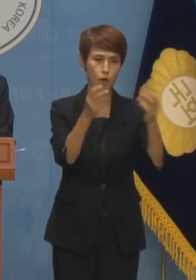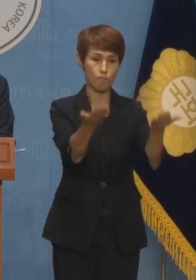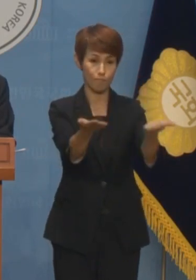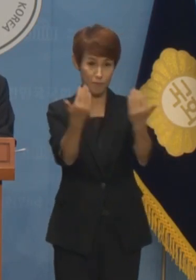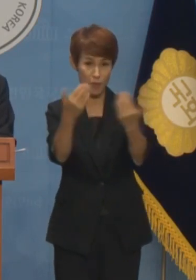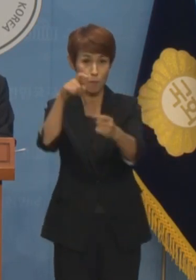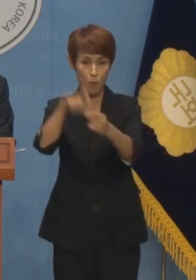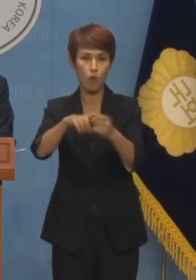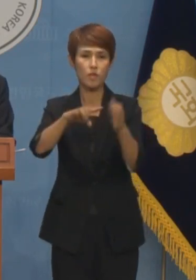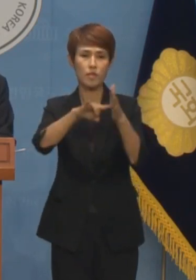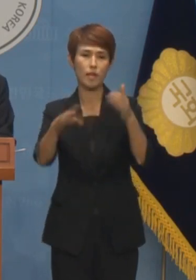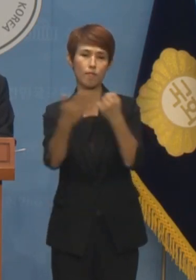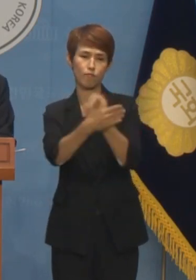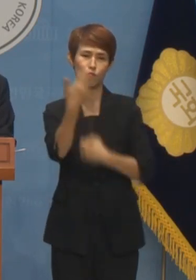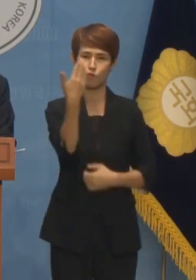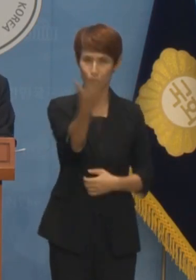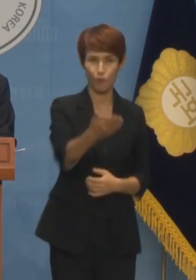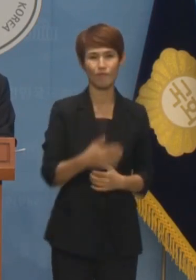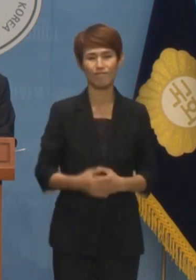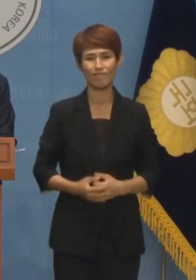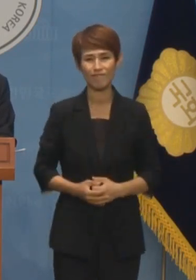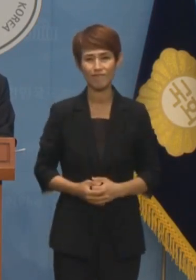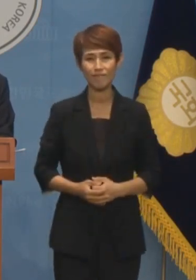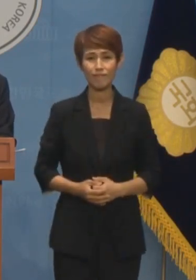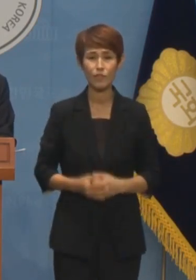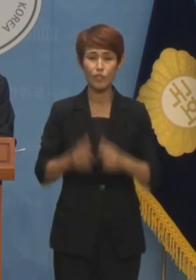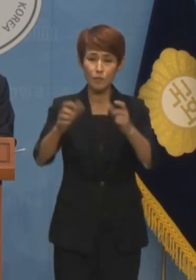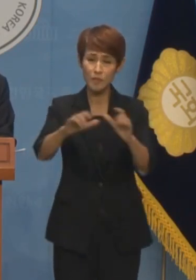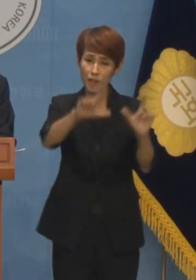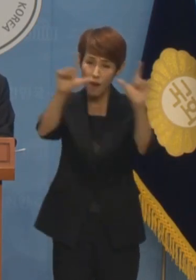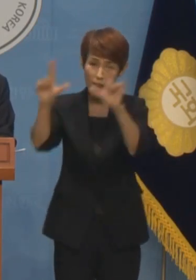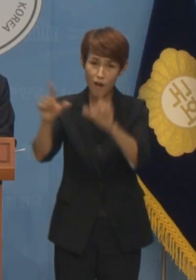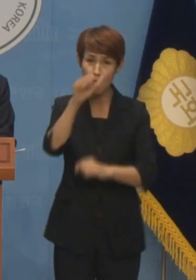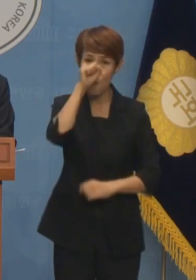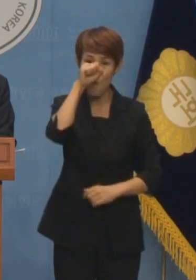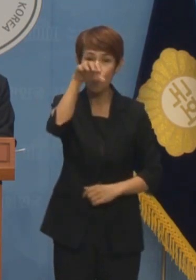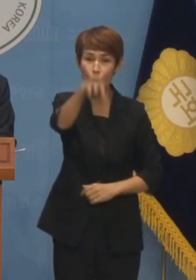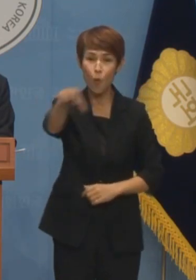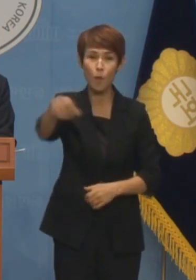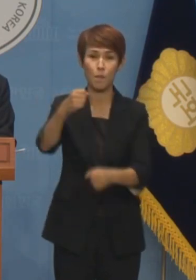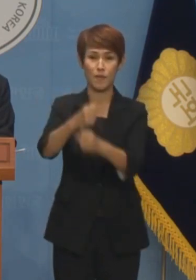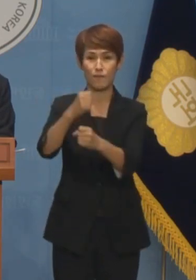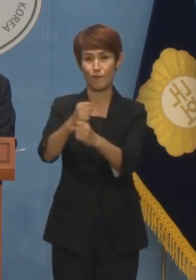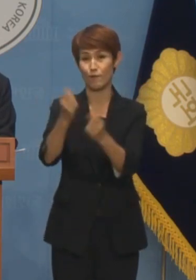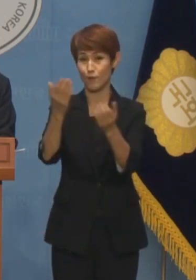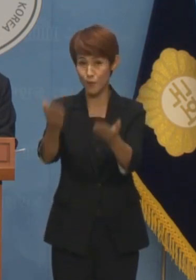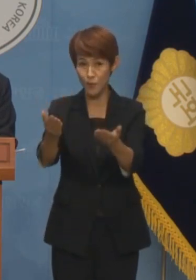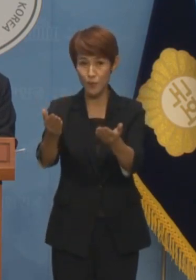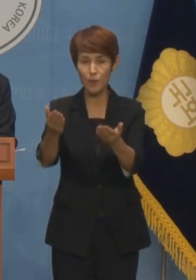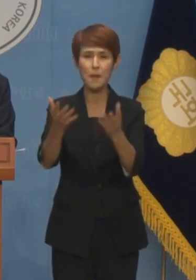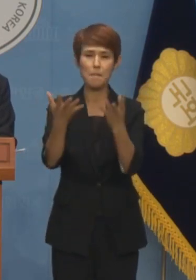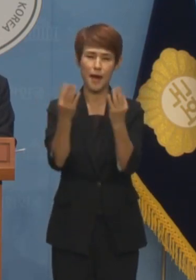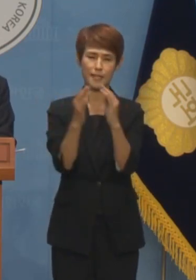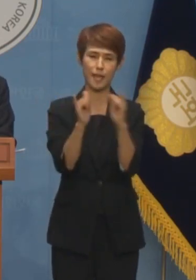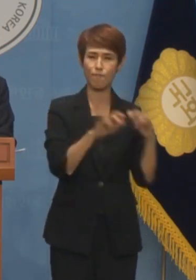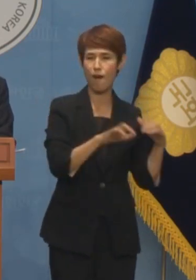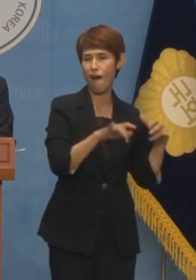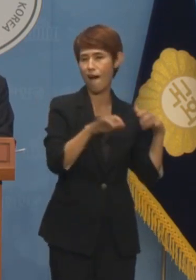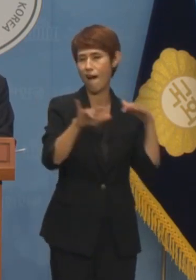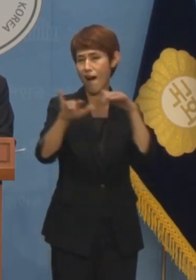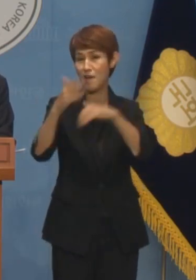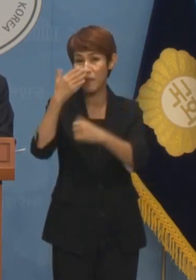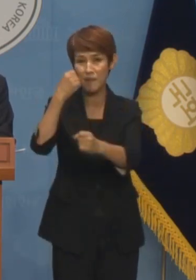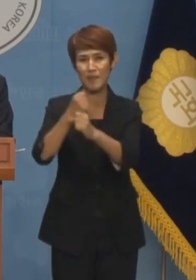세제 혜택을 부여하겠습니다. 주민들이 살기 좋은 지역 인프라를 조성하여 많은 인구가 유입될 수